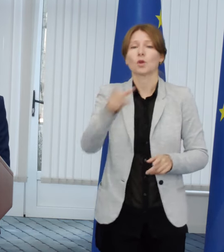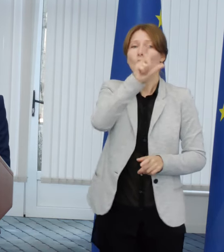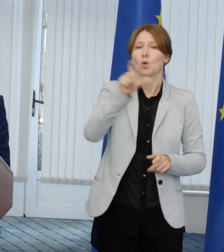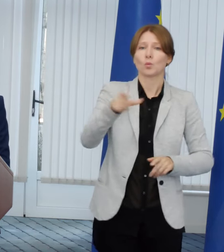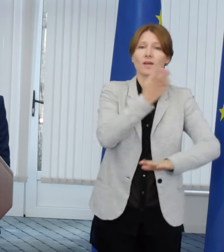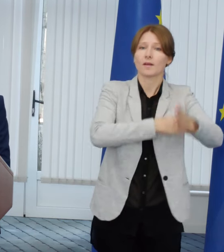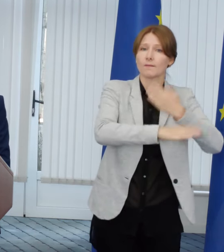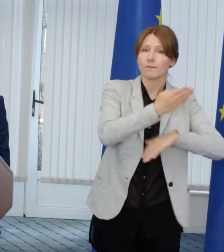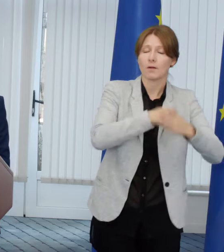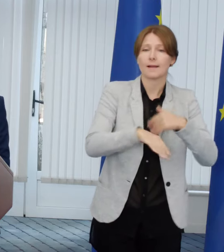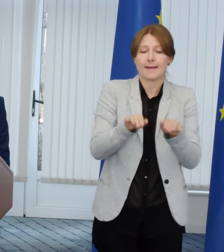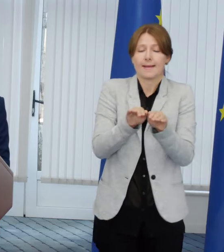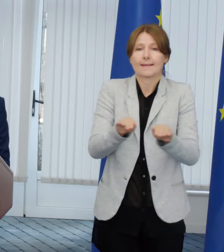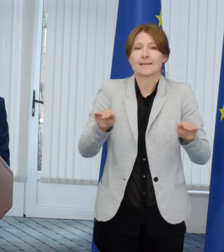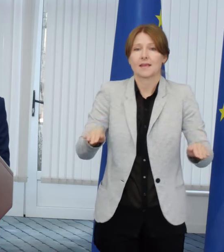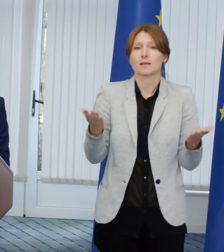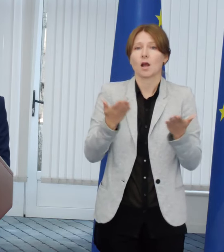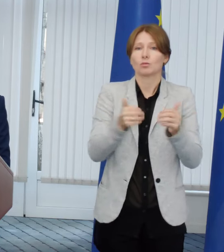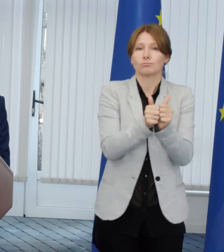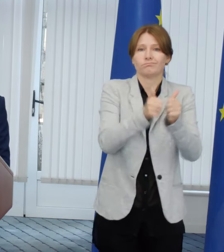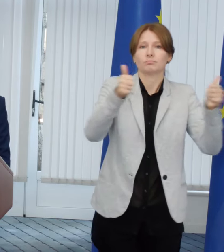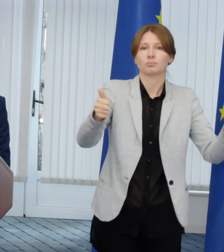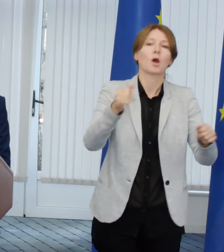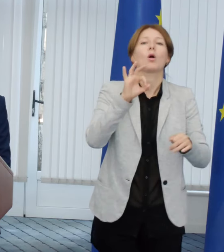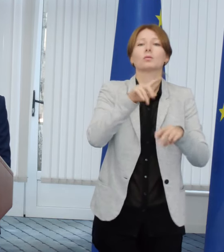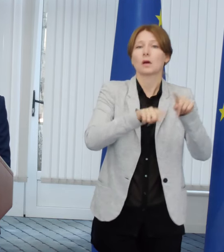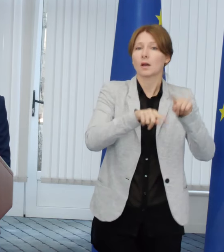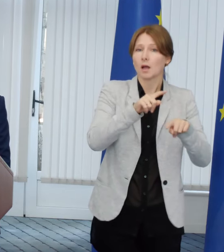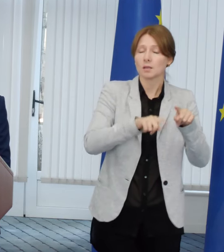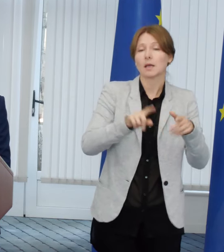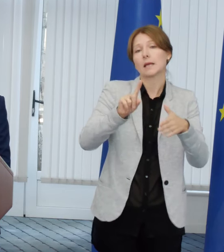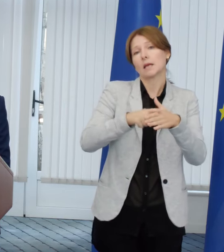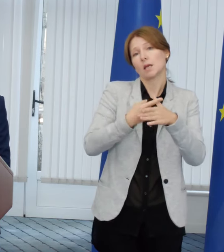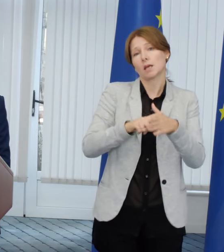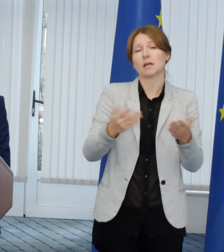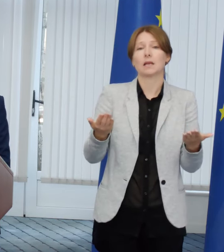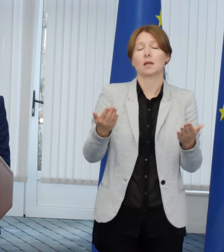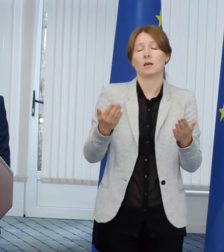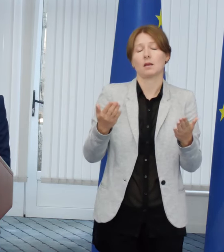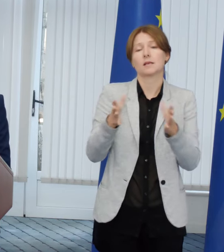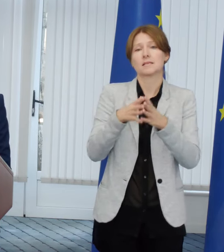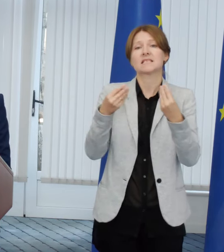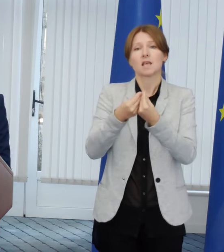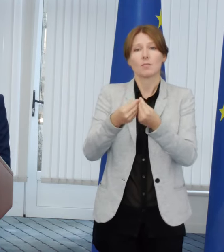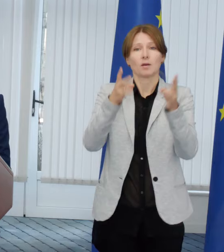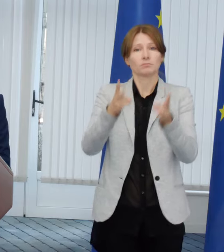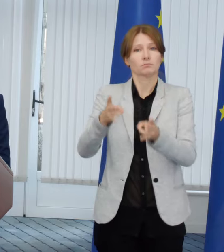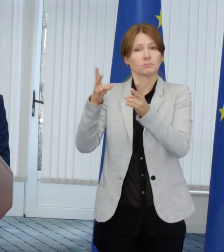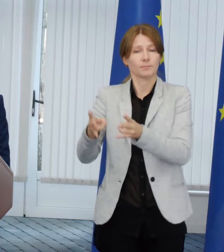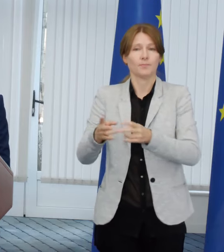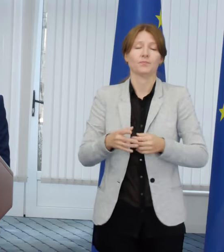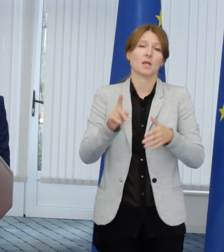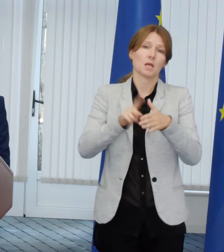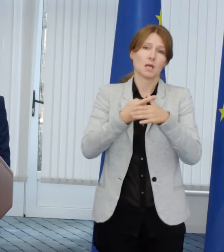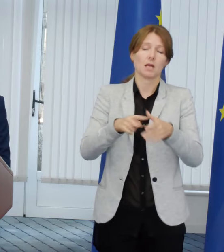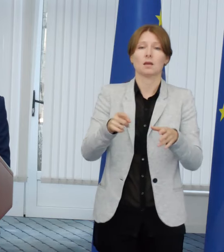dizabilități, despre copii separați de părinți sau aflați în situații de risc, victime